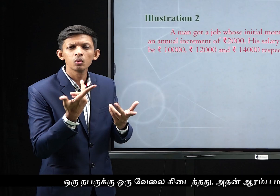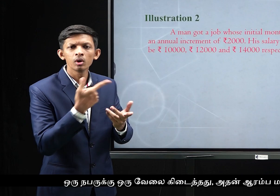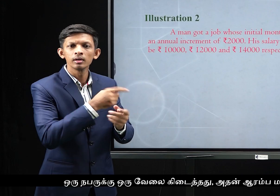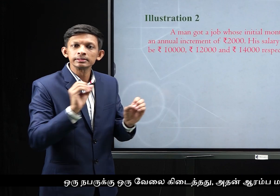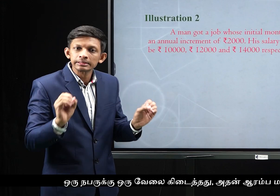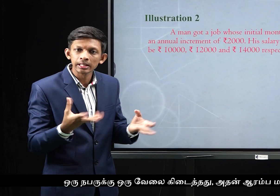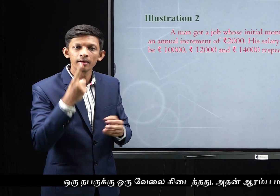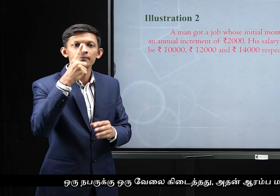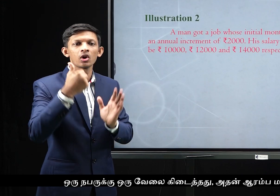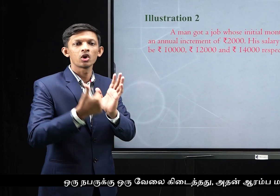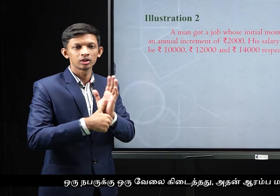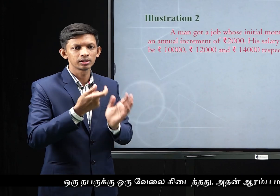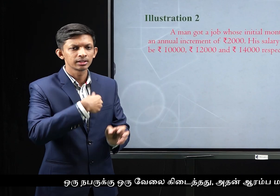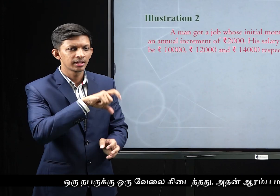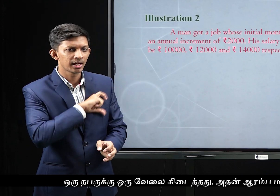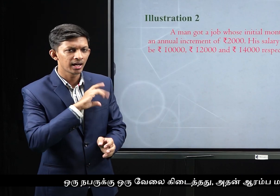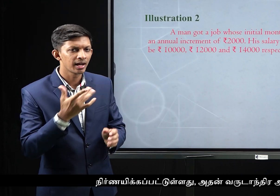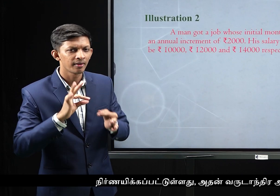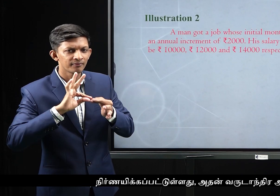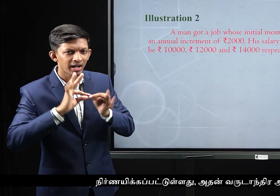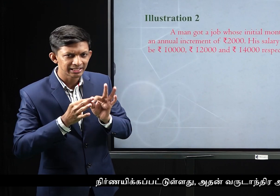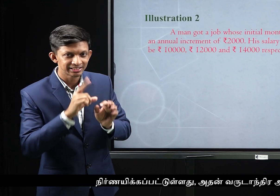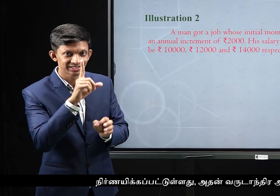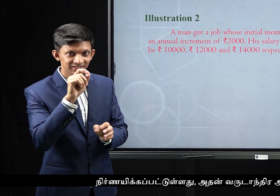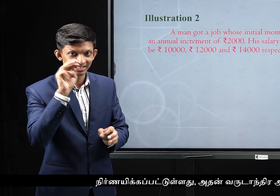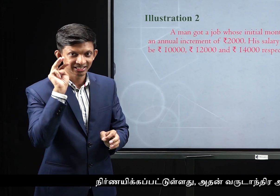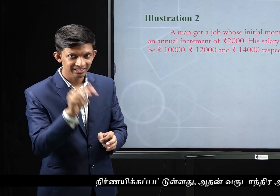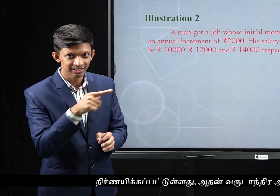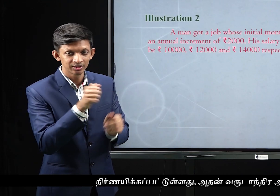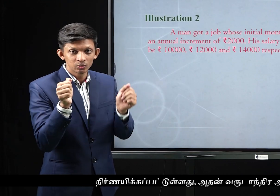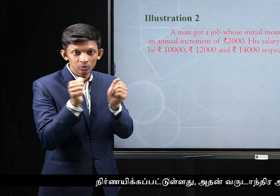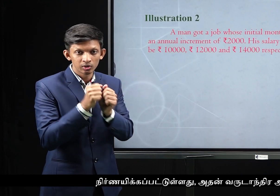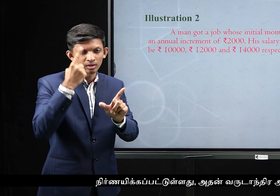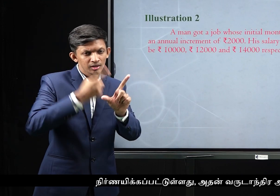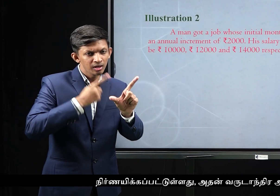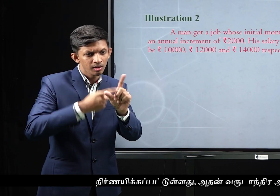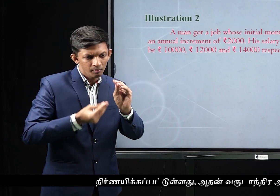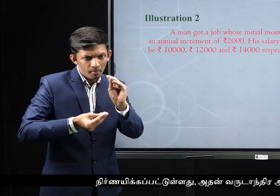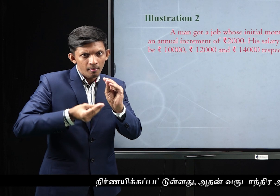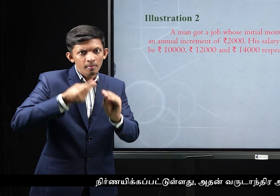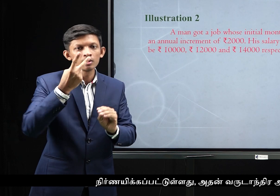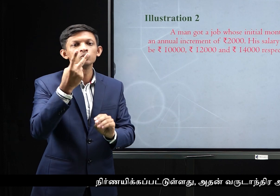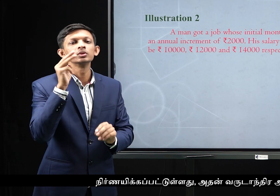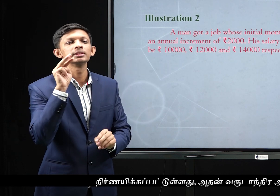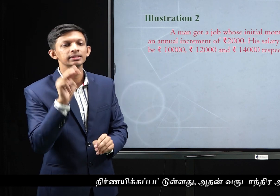சம்பளம் ரூபாய் 10,000 ஆக நிர்ணயிக்கப்பட்டுள்ளது. அதன் வருடாந்திர அதிகரிப்பு ரூபாய்